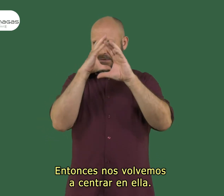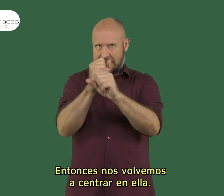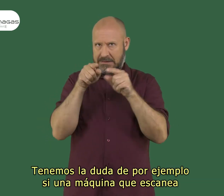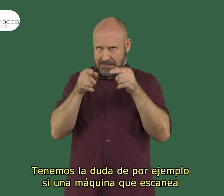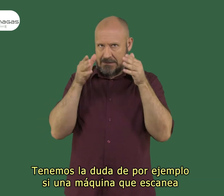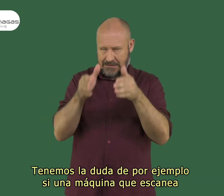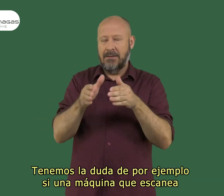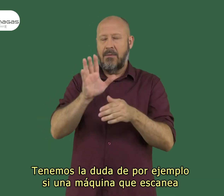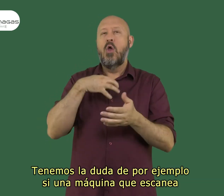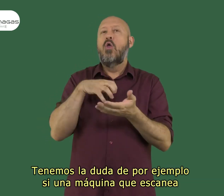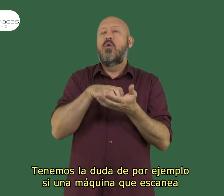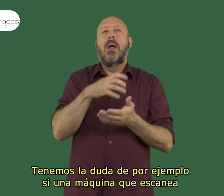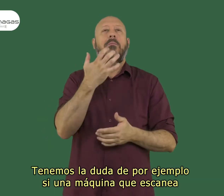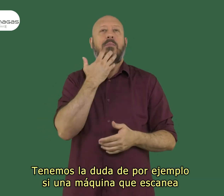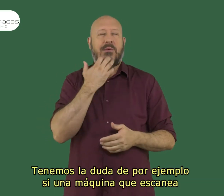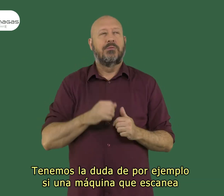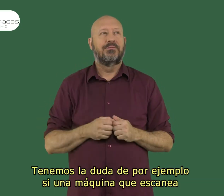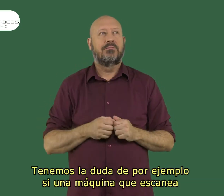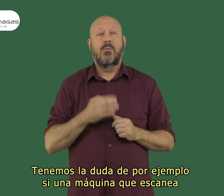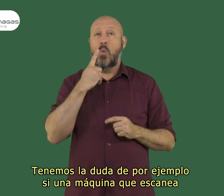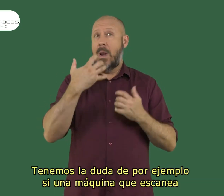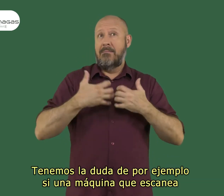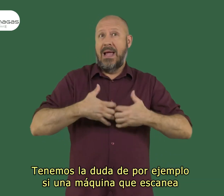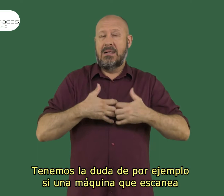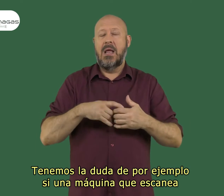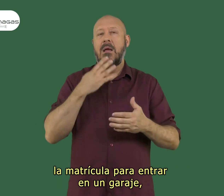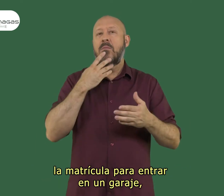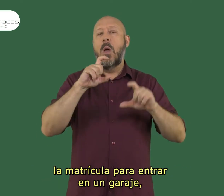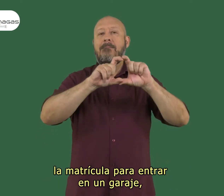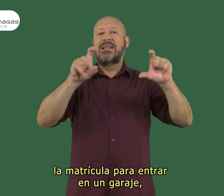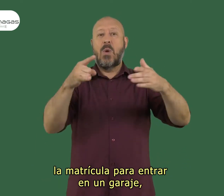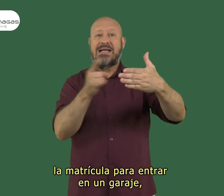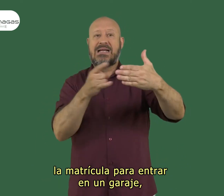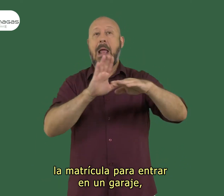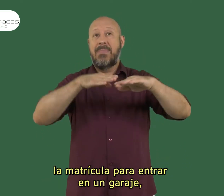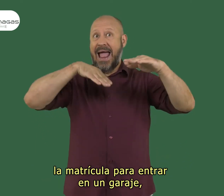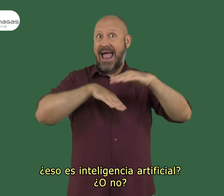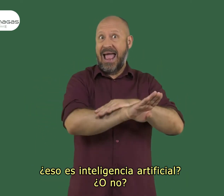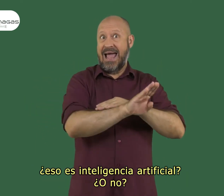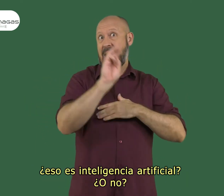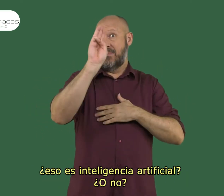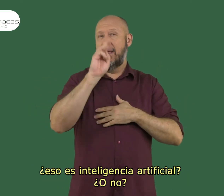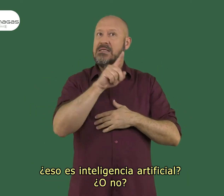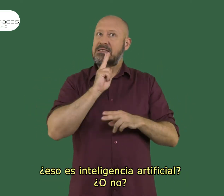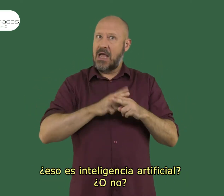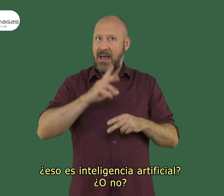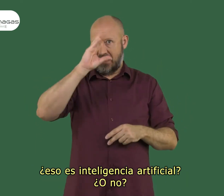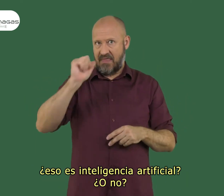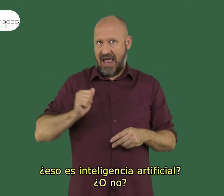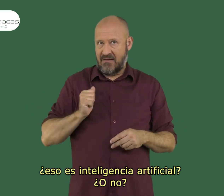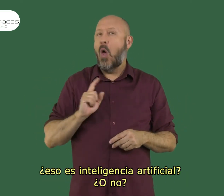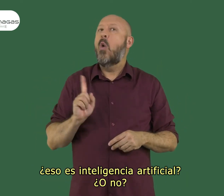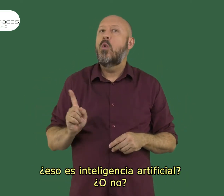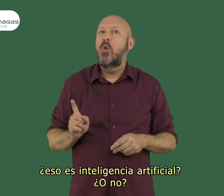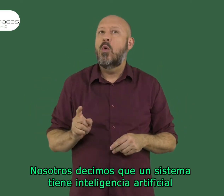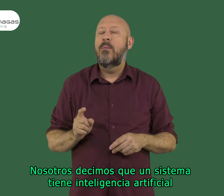en ella. Tenemos la duda de, por ejemplo, si una máquina que escanea la matrícula para entrar en un garaje, ¿eso es inteligencia artificial